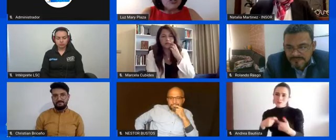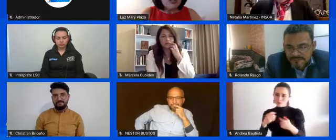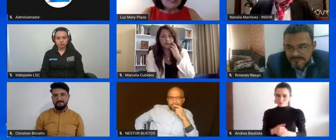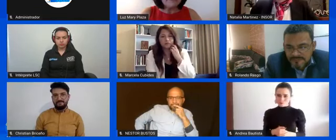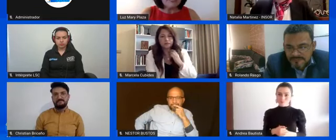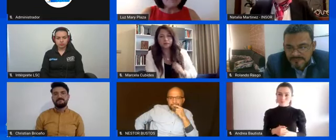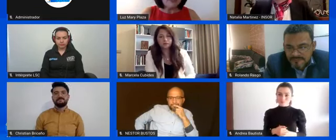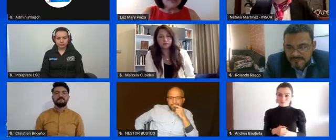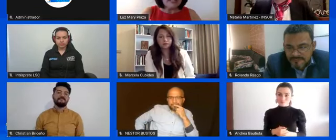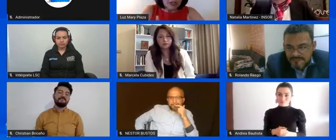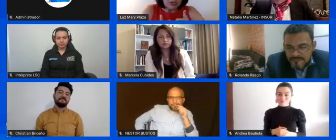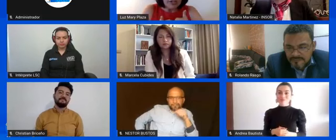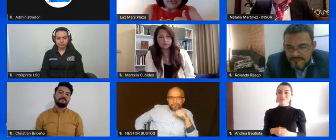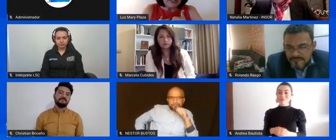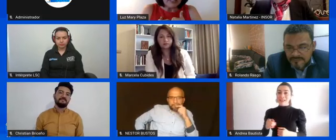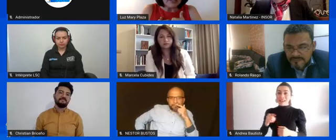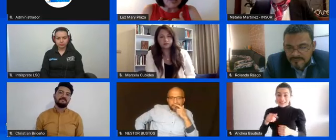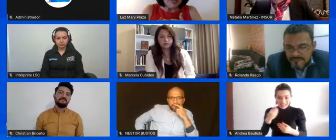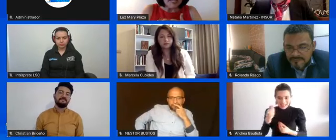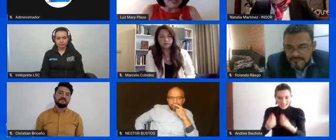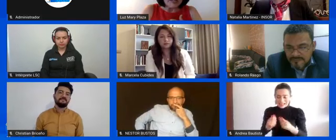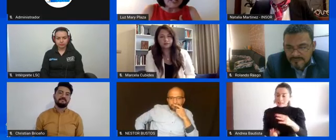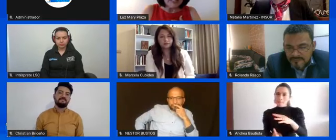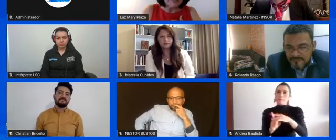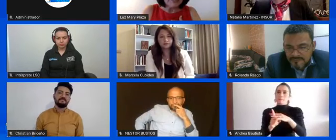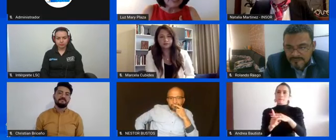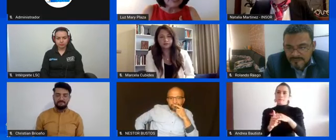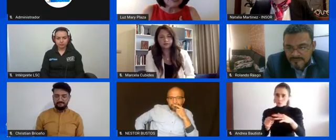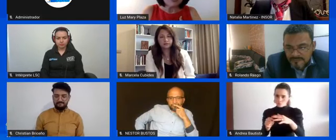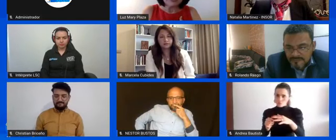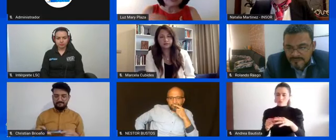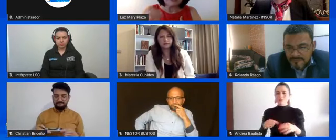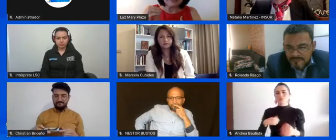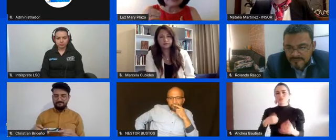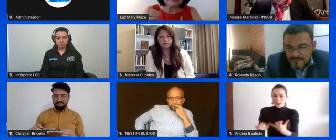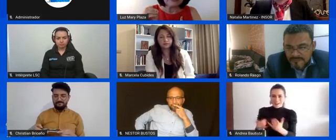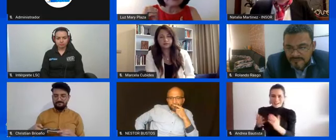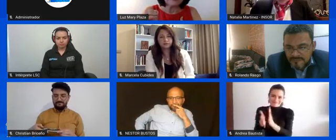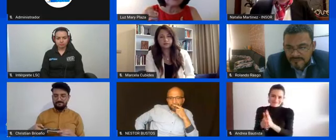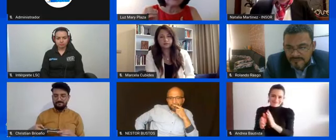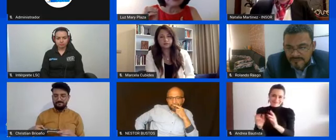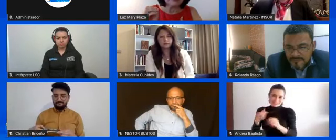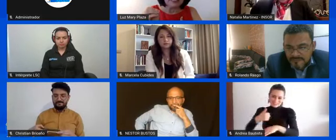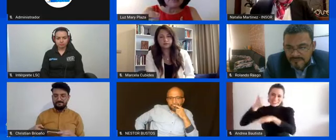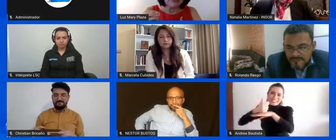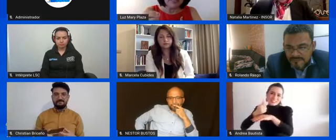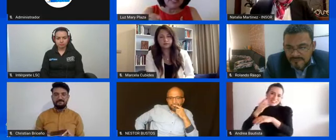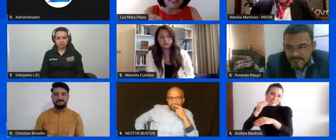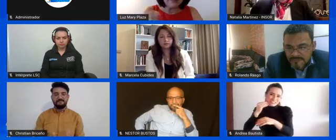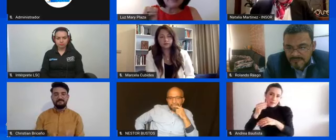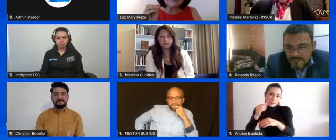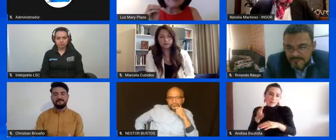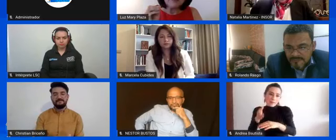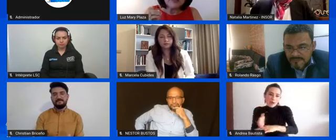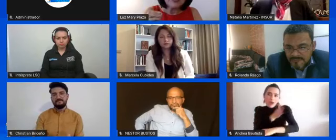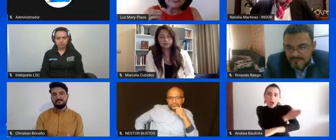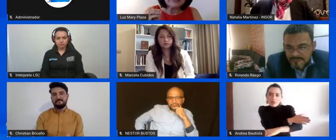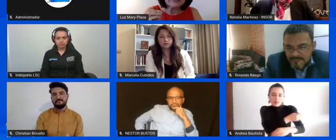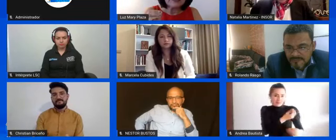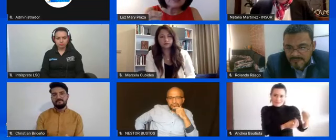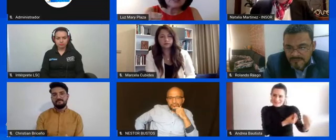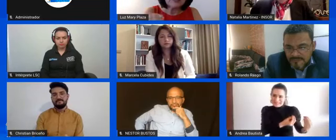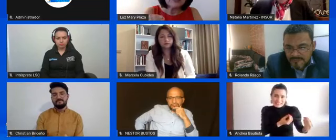eso no se había podido hacer. Yo estoy ahorita hablando como directora, pero yo quiero resaltar el trabajo del equipo. A mí me llamó